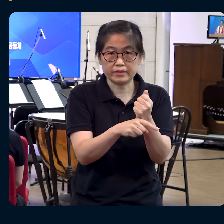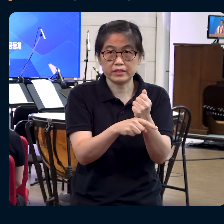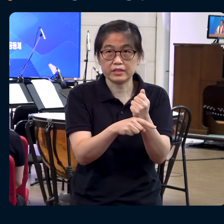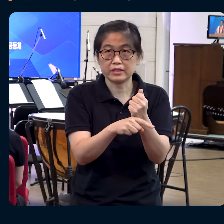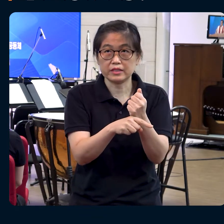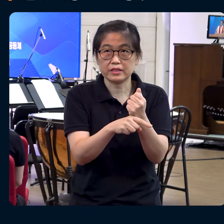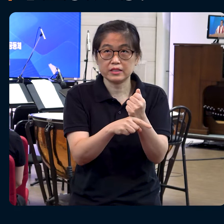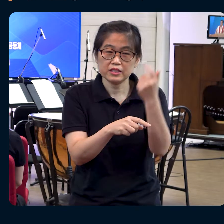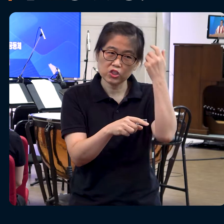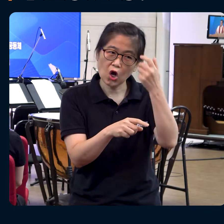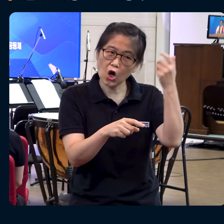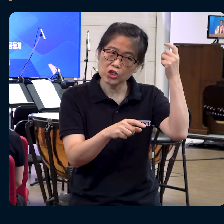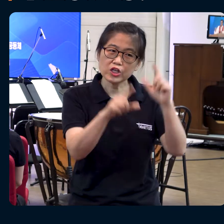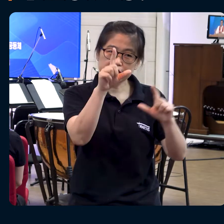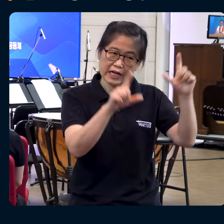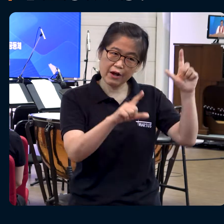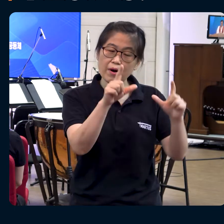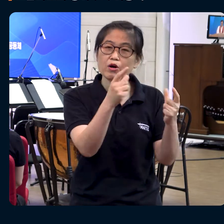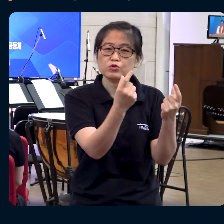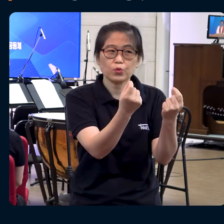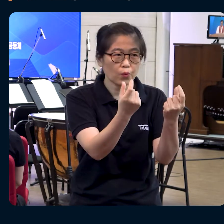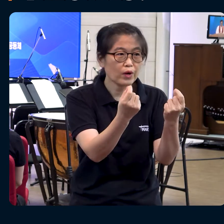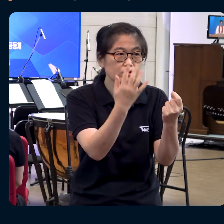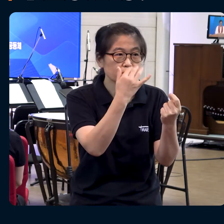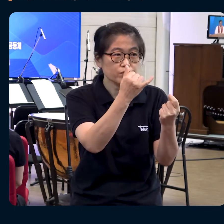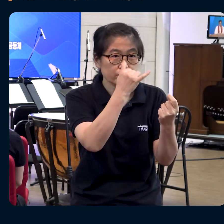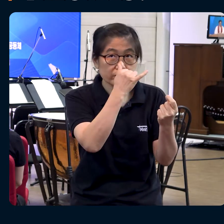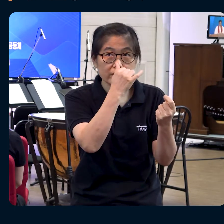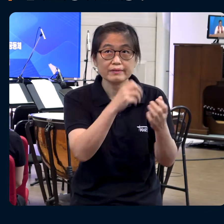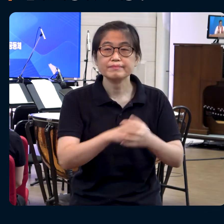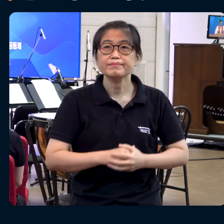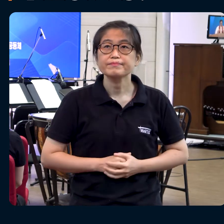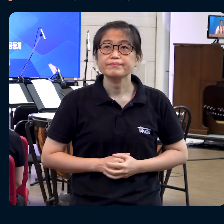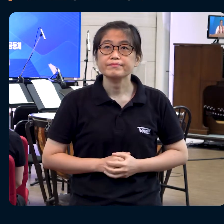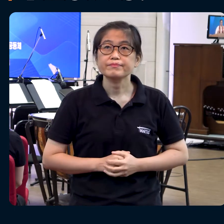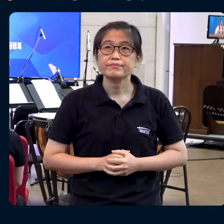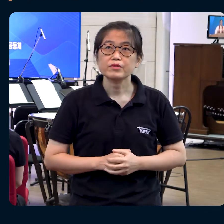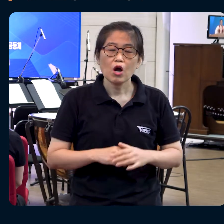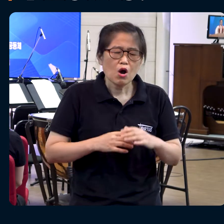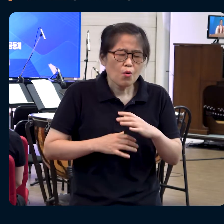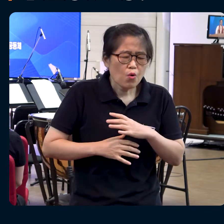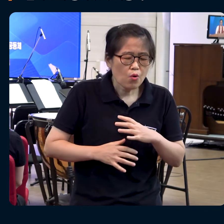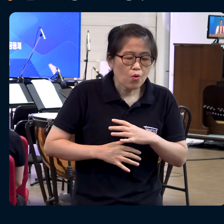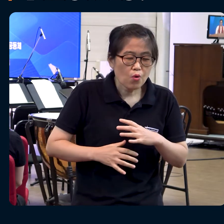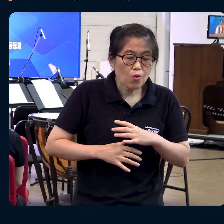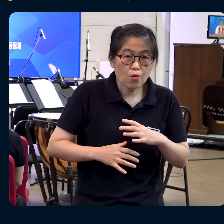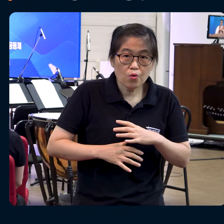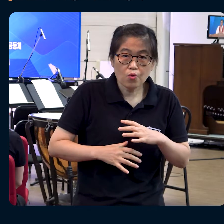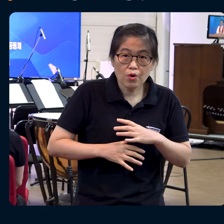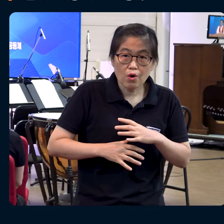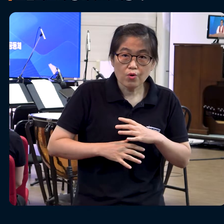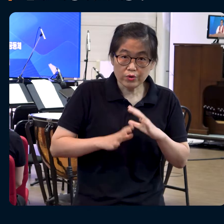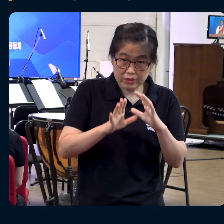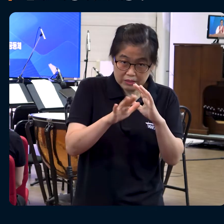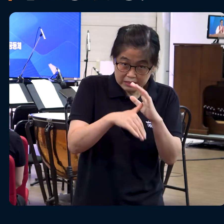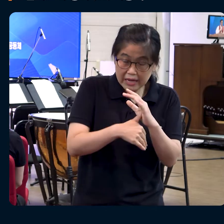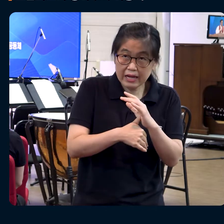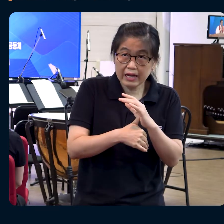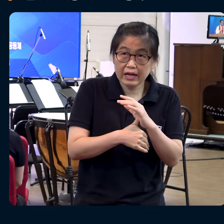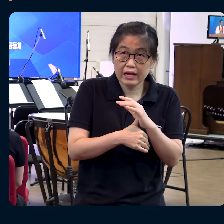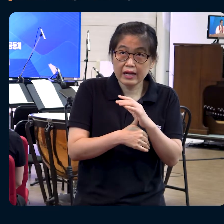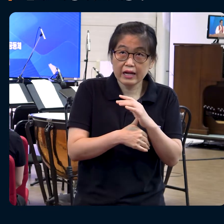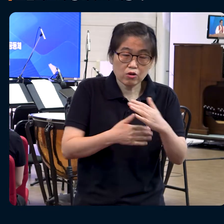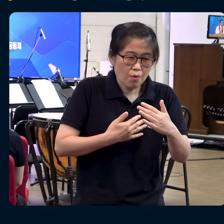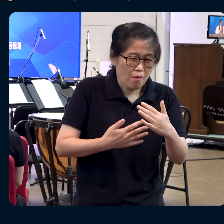영적 상태를 말하기도 합니다. 그래서 그 다음에 어떤 말이 나오느냐, 캄캄한 가운데 그가 두려움에 빠지게 되었을 때,